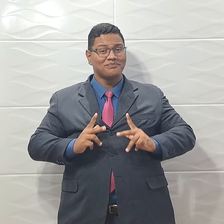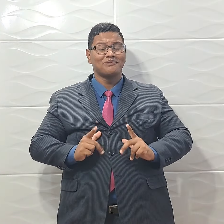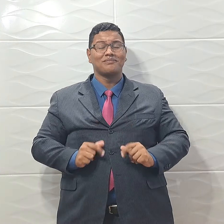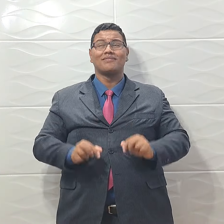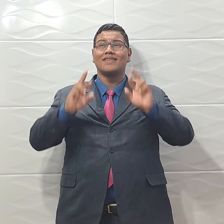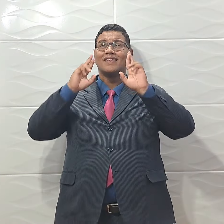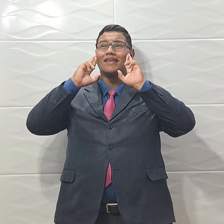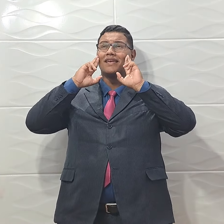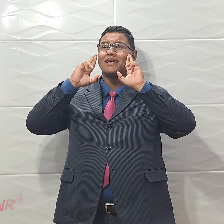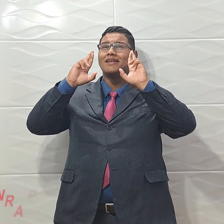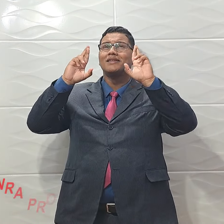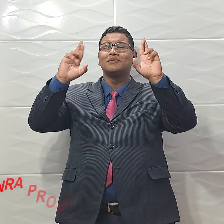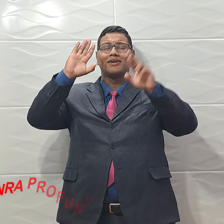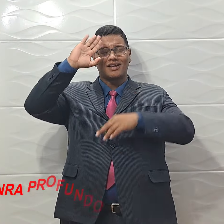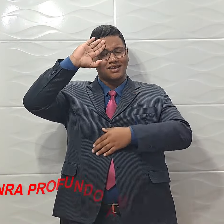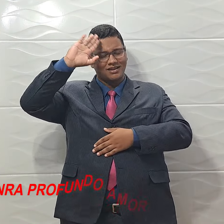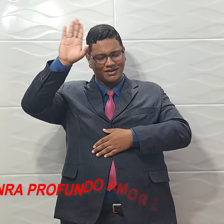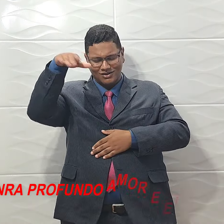consagração,